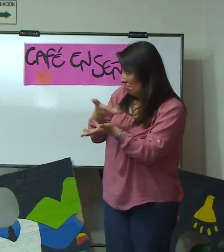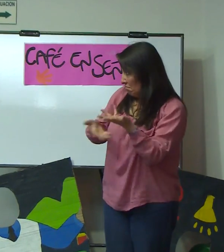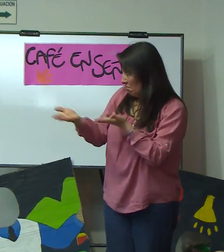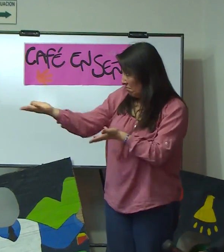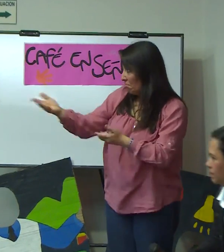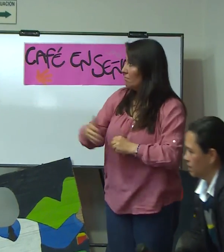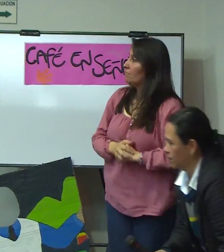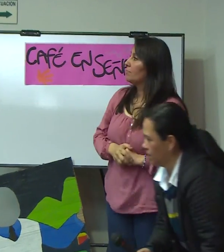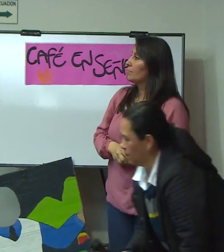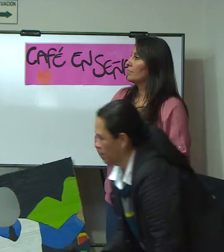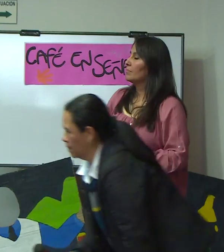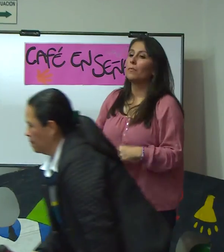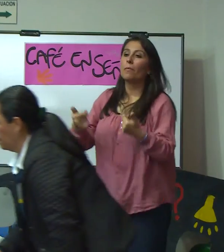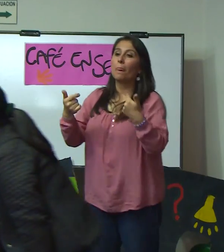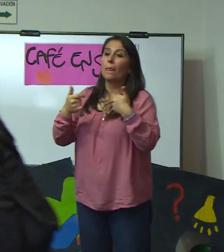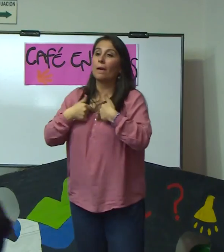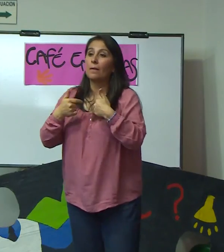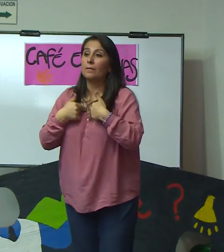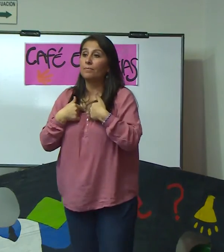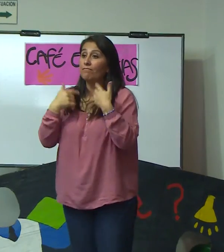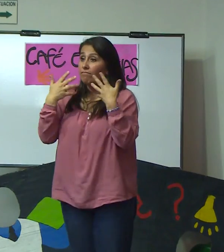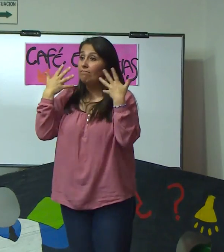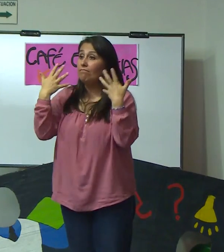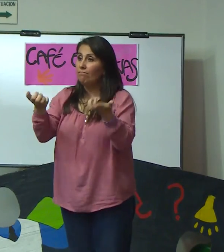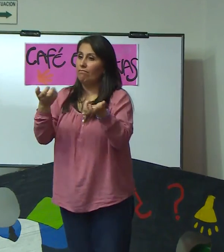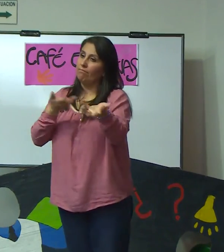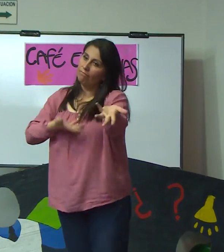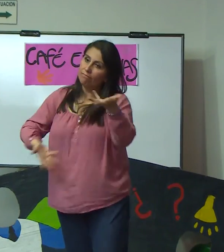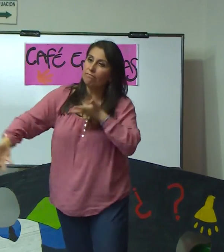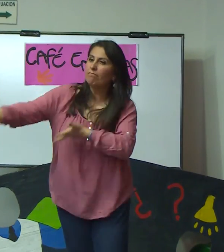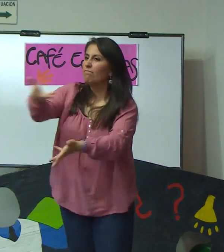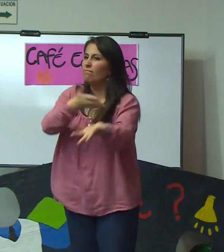Bueno, yo quiero compartir un poco, pues con base incluso…